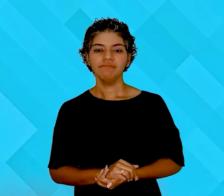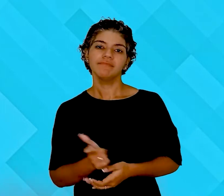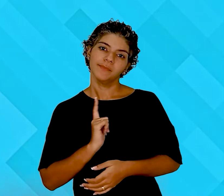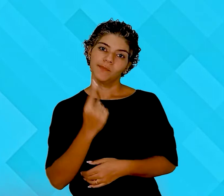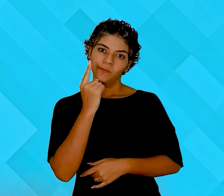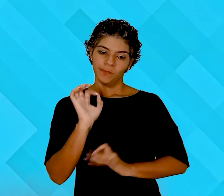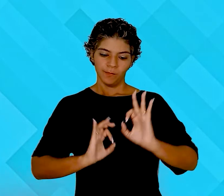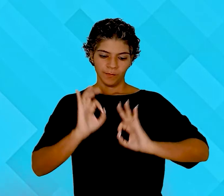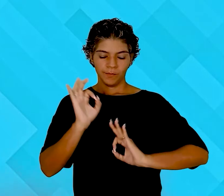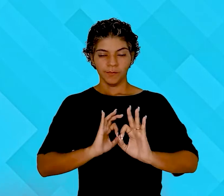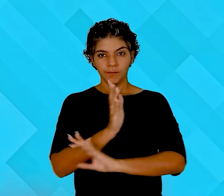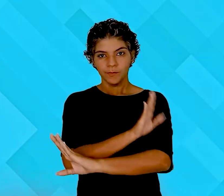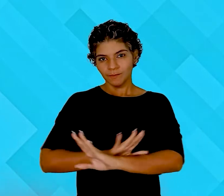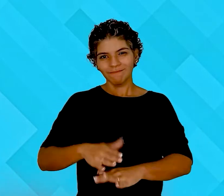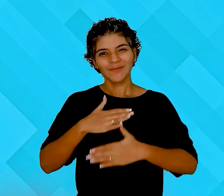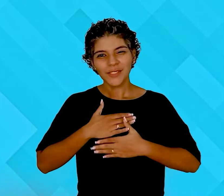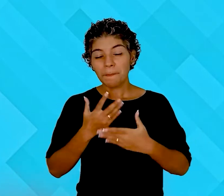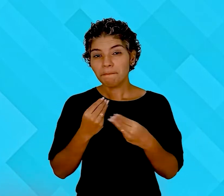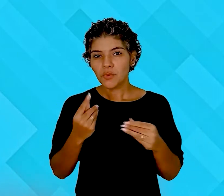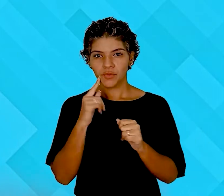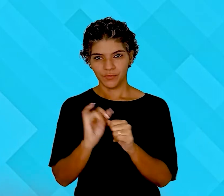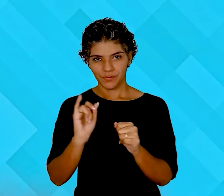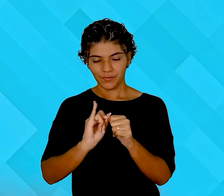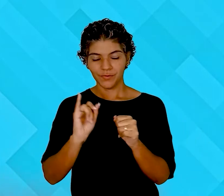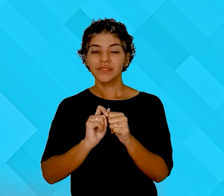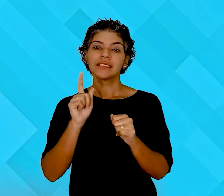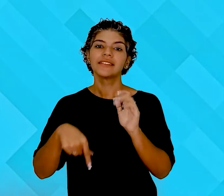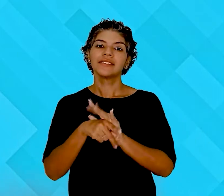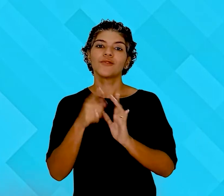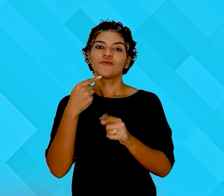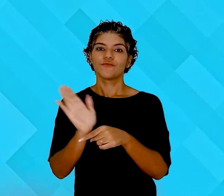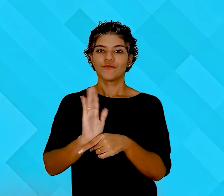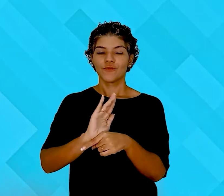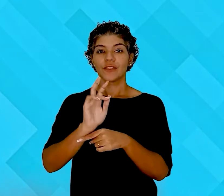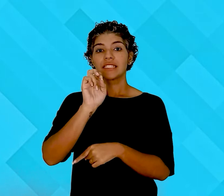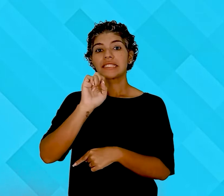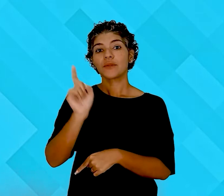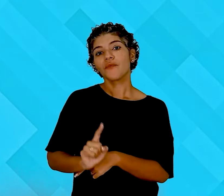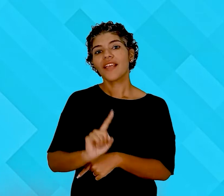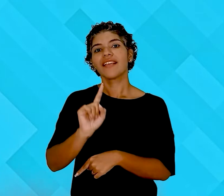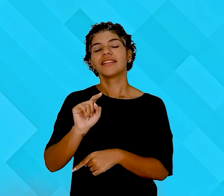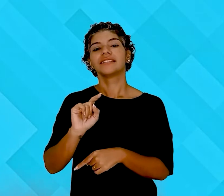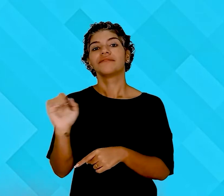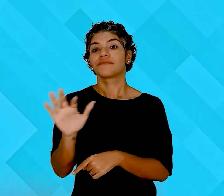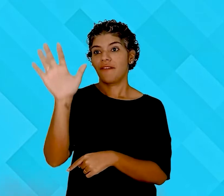Mesmos, que foi produzido pelo Cacá Diegues, e a produção dos curtas que faziam parte